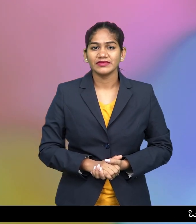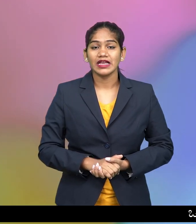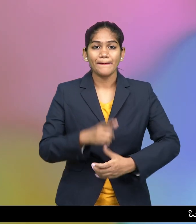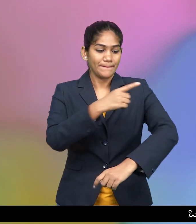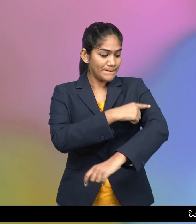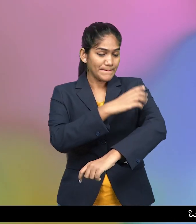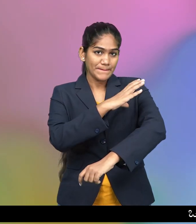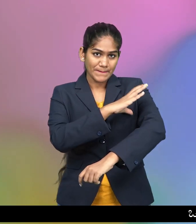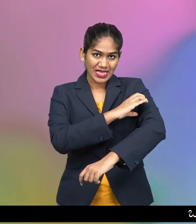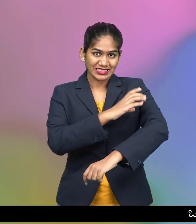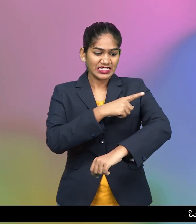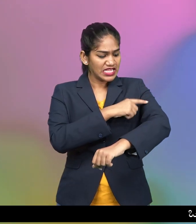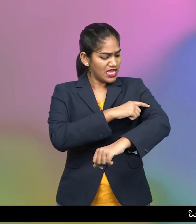ಒಣಚರ್ಮ, ಅತಿಸಾರೆ,